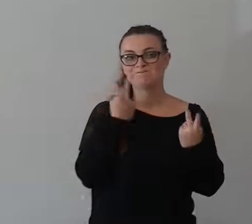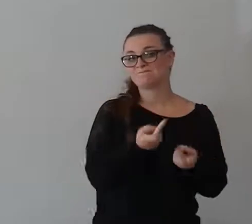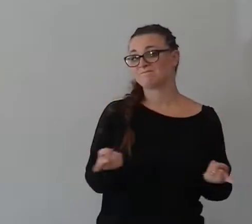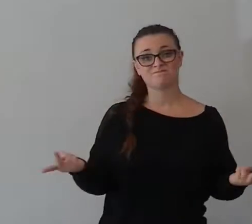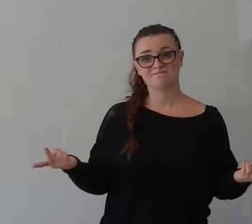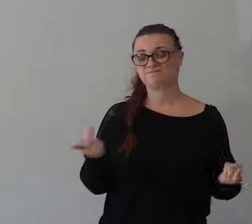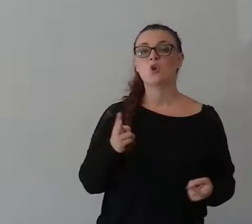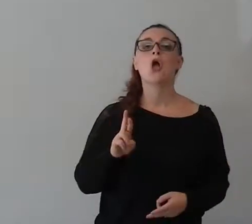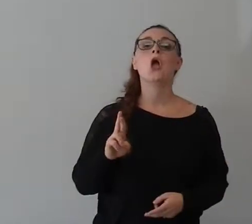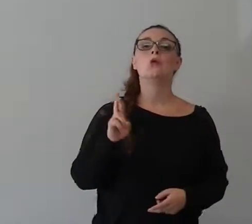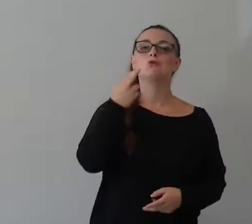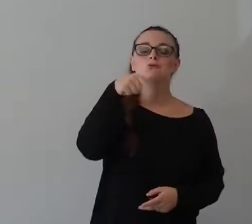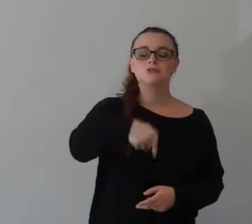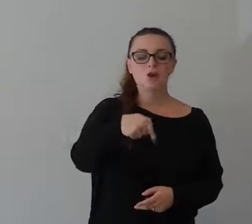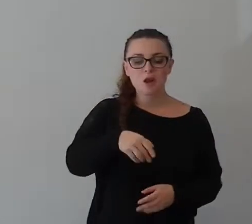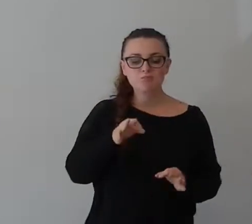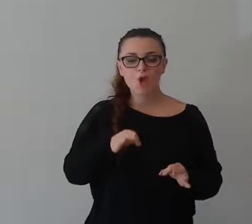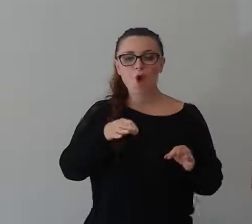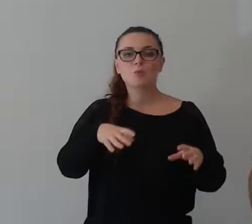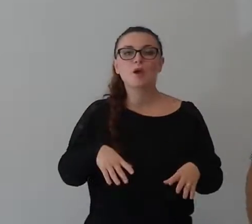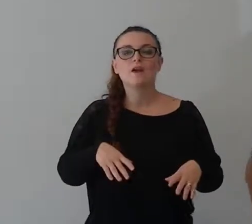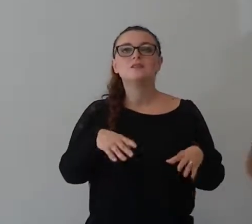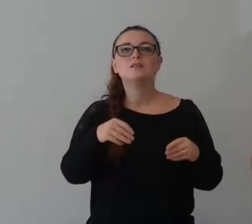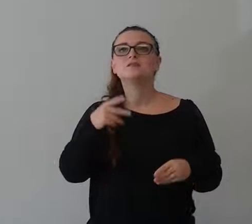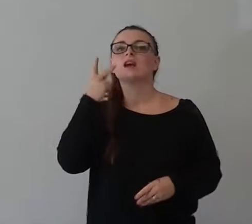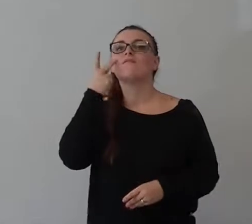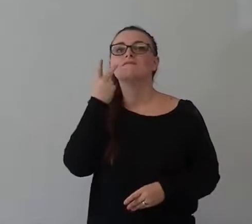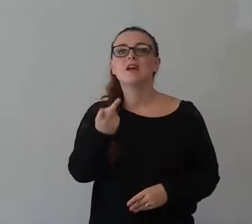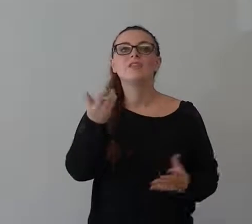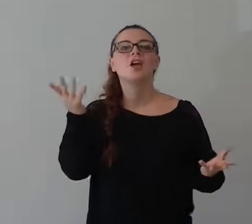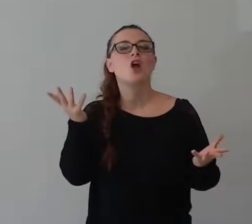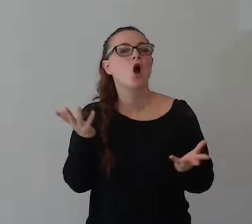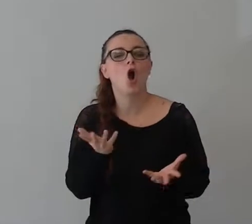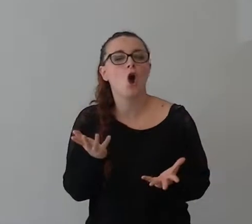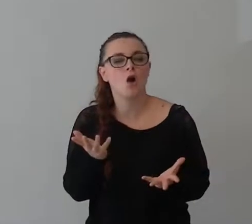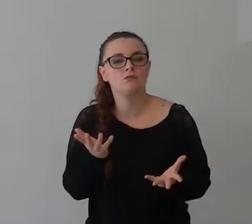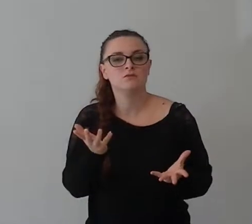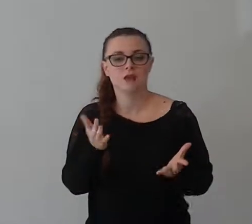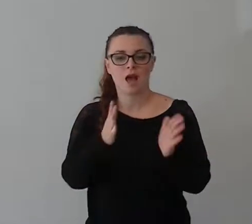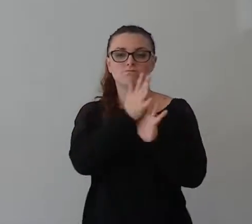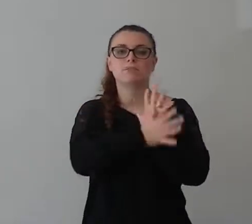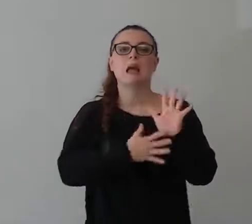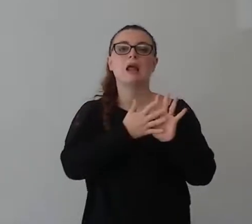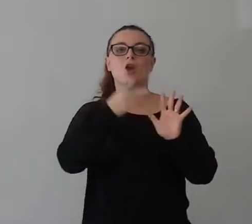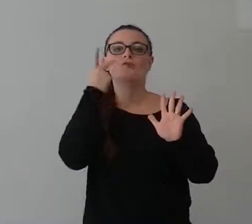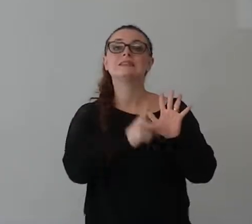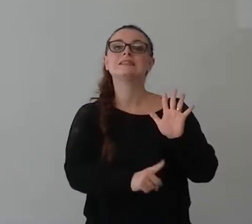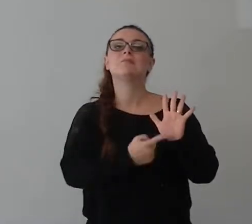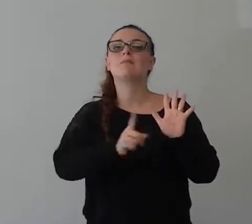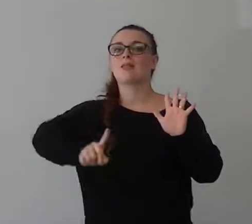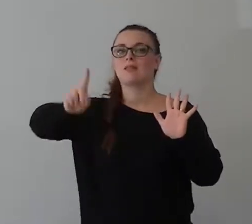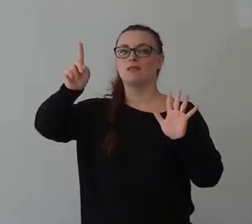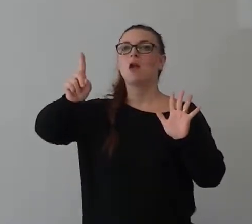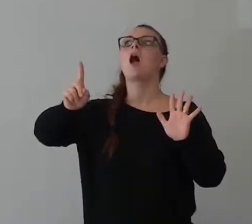Ruth sta cominciando a vedere la mano invisibile. La mano invisibile dice: oh, ma non